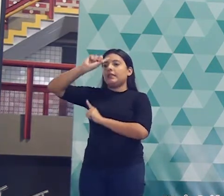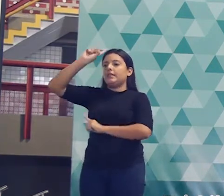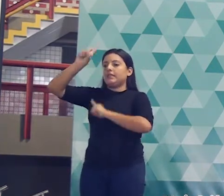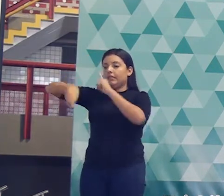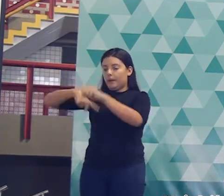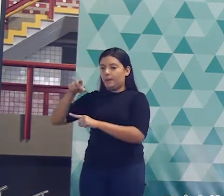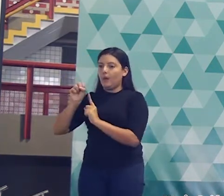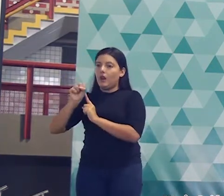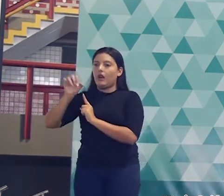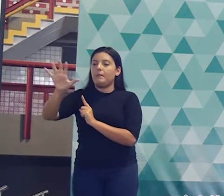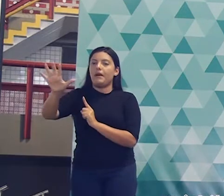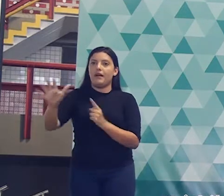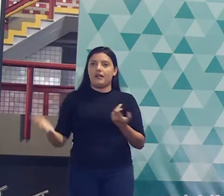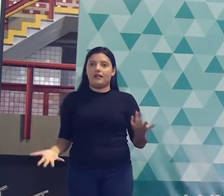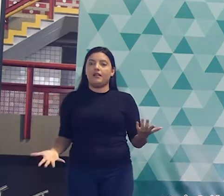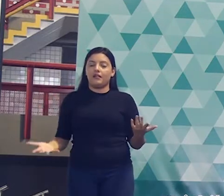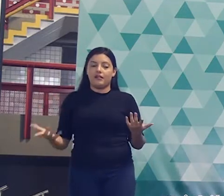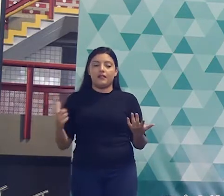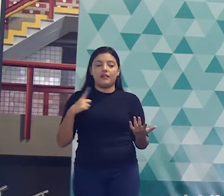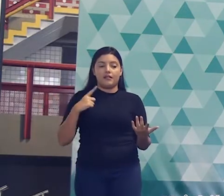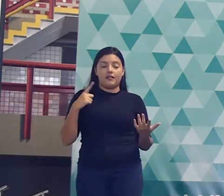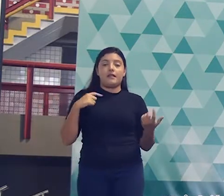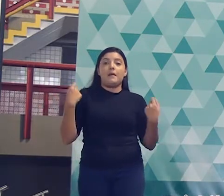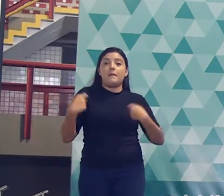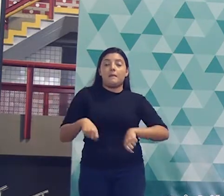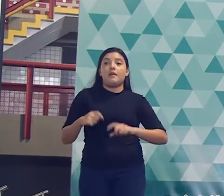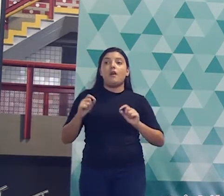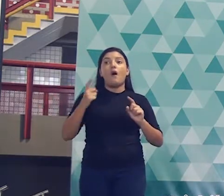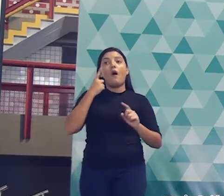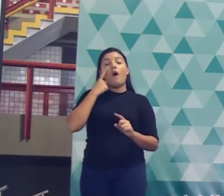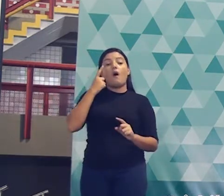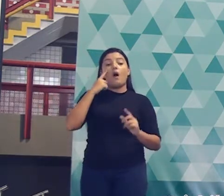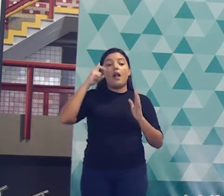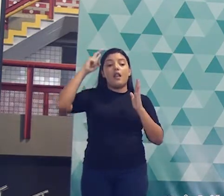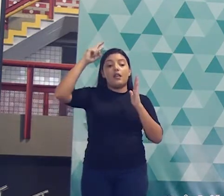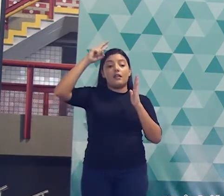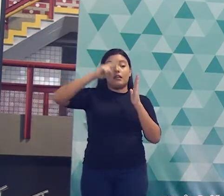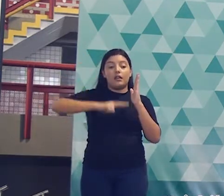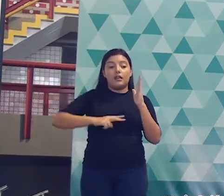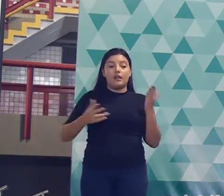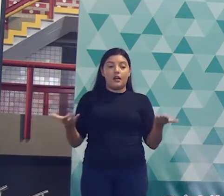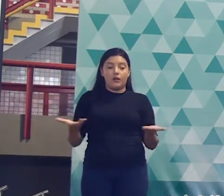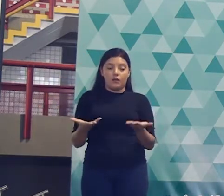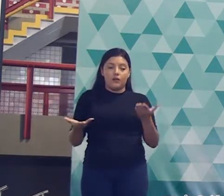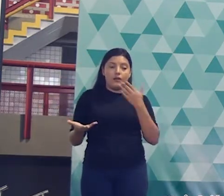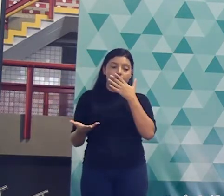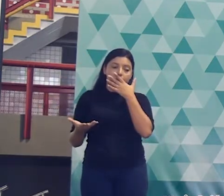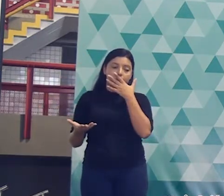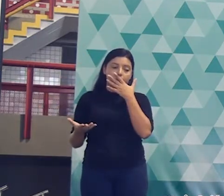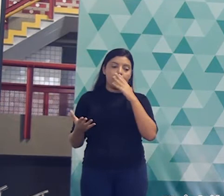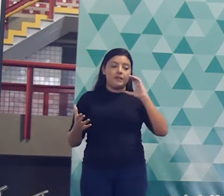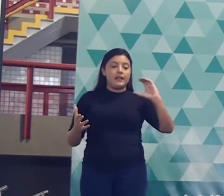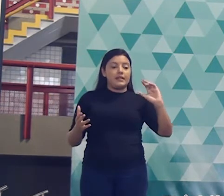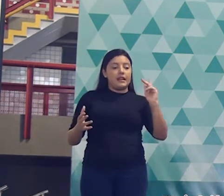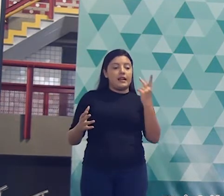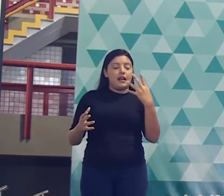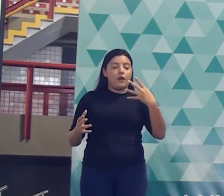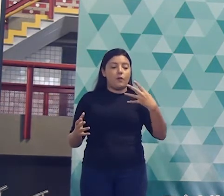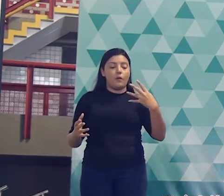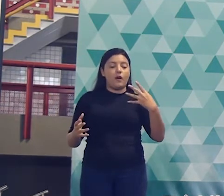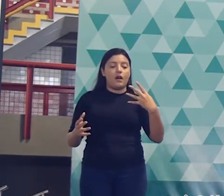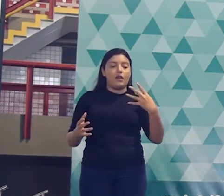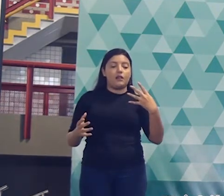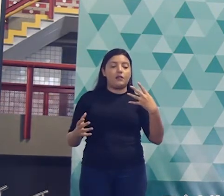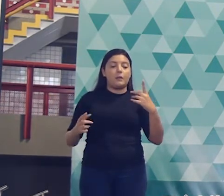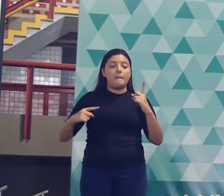dos componentes químicos que foram produzidos. Por favor, vamos ler todo mundo junto a reação, bora? CH4